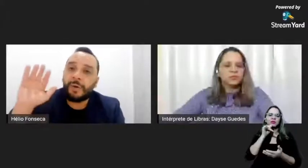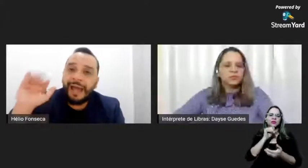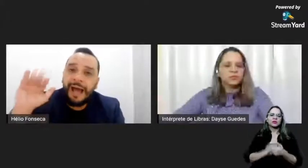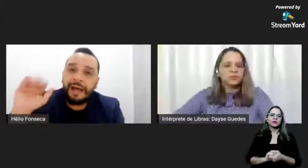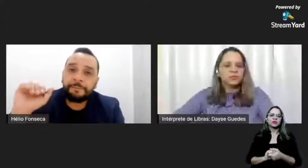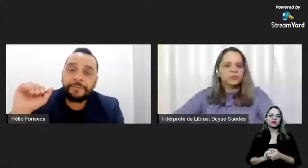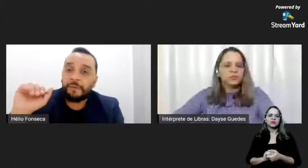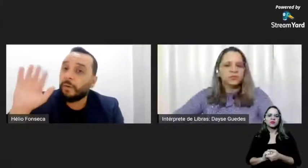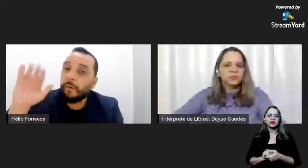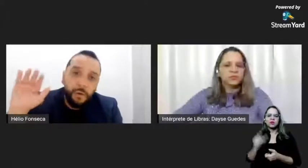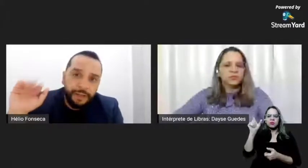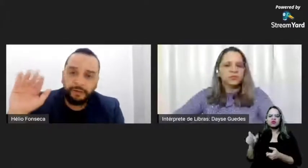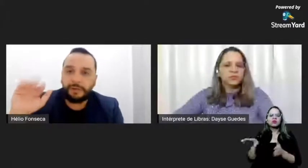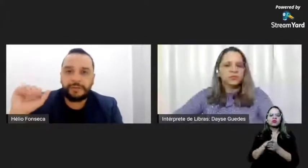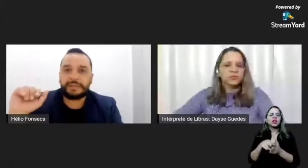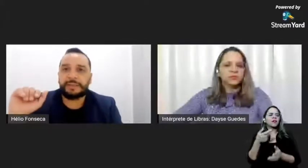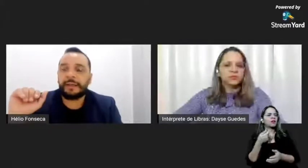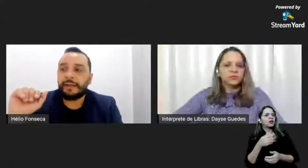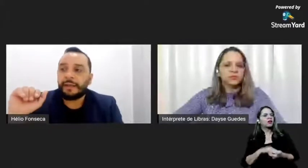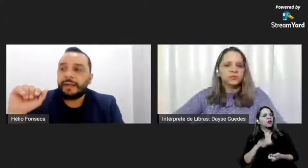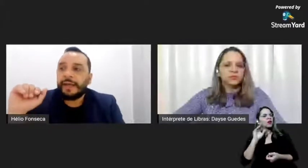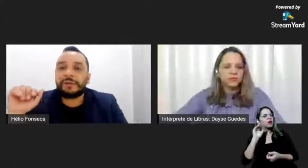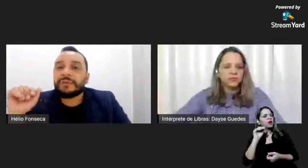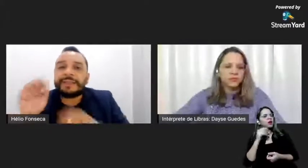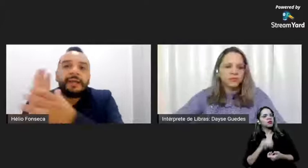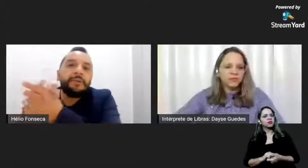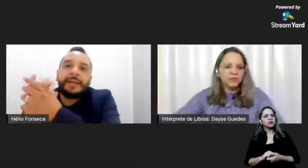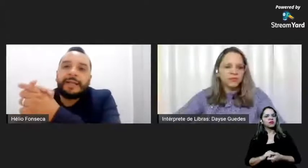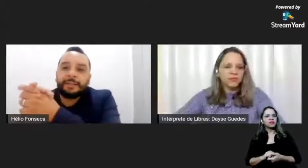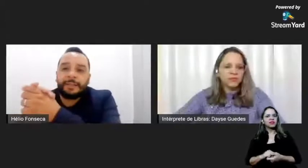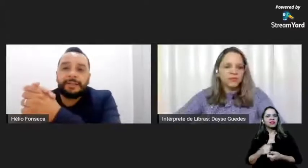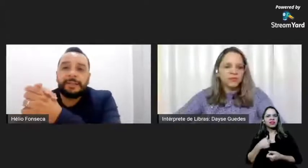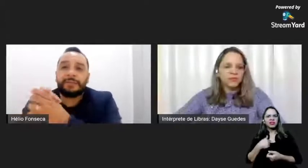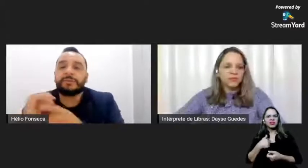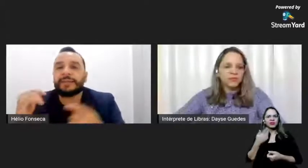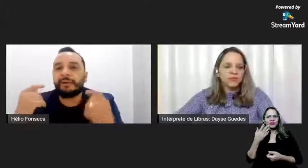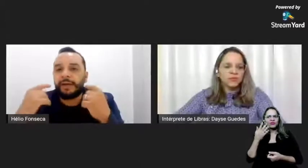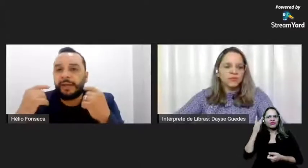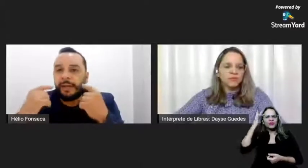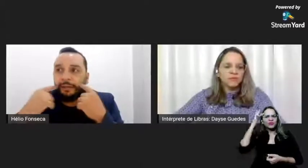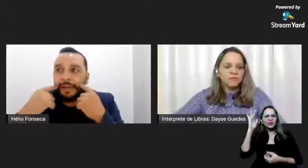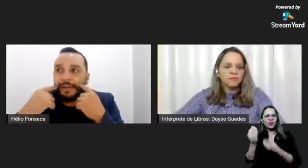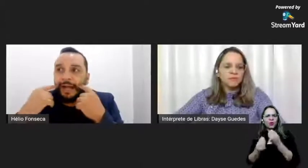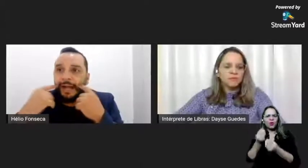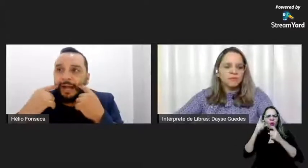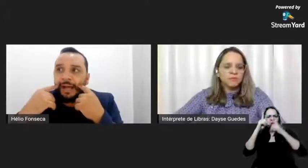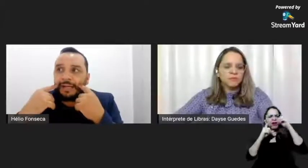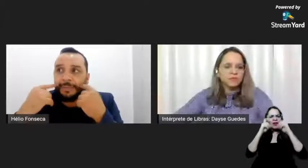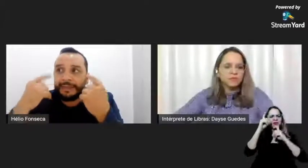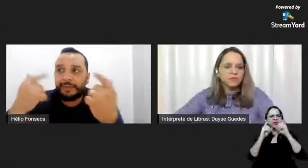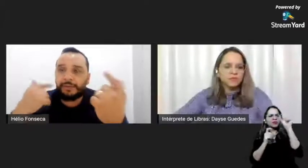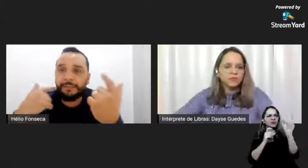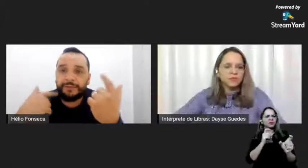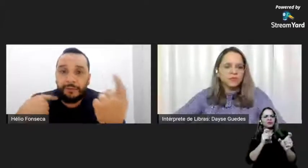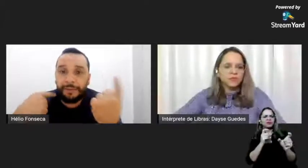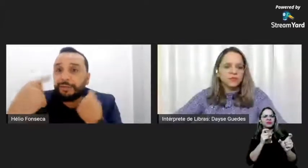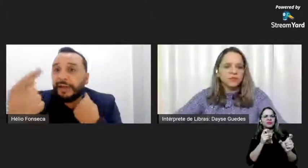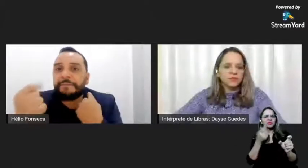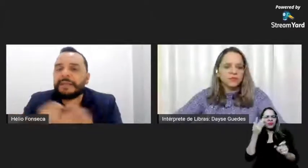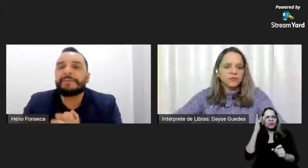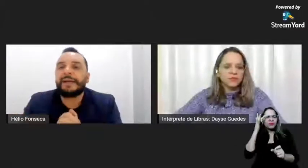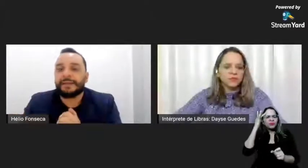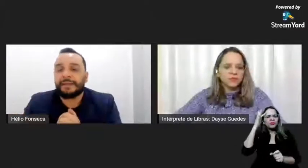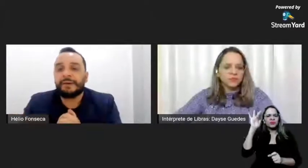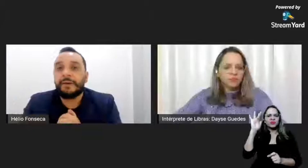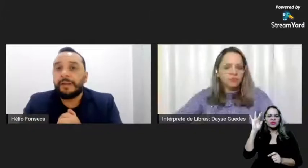ó, olá, ou oi, alguma coisa assim, eu não sei como é que está a expressão dele, eu não sei como é que está a expressão da pessoa para eu